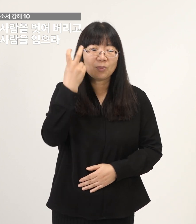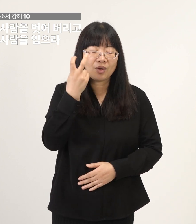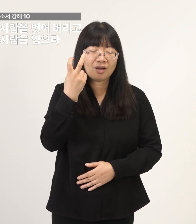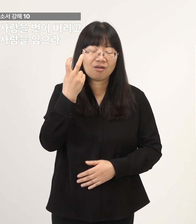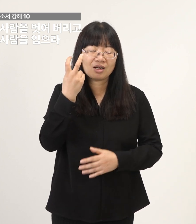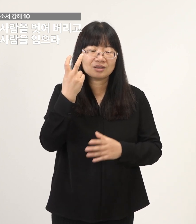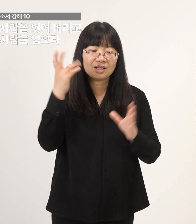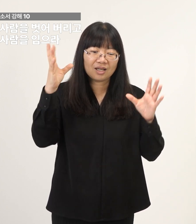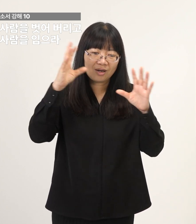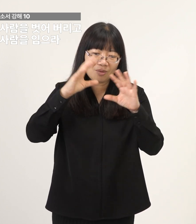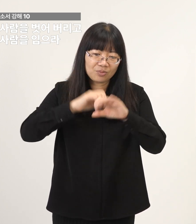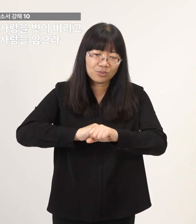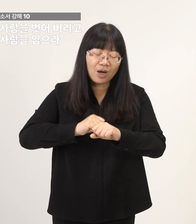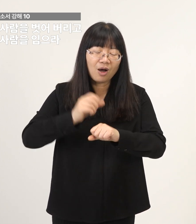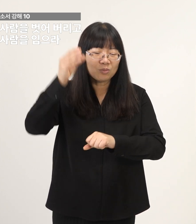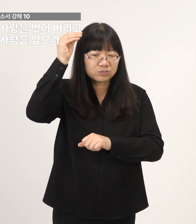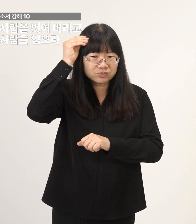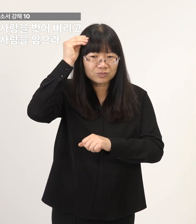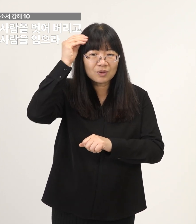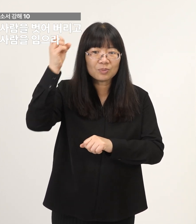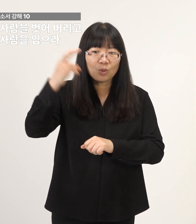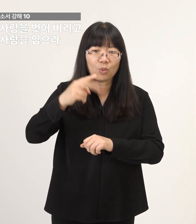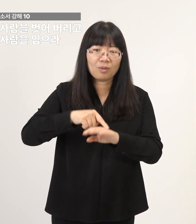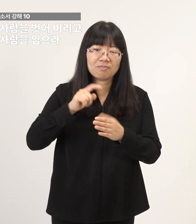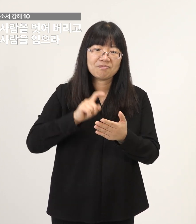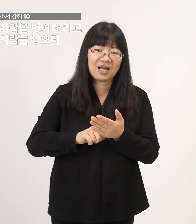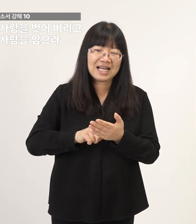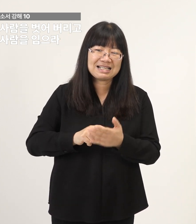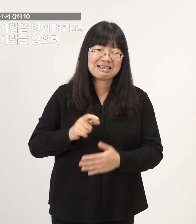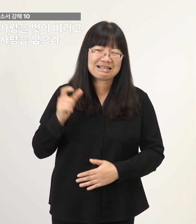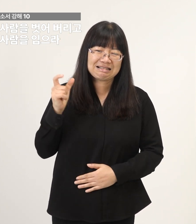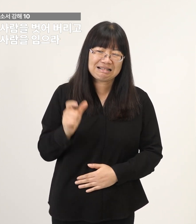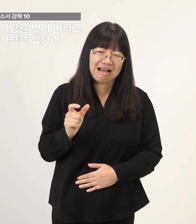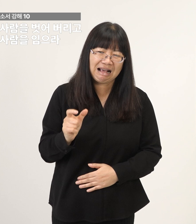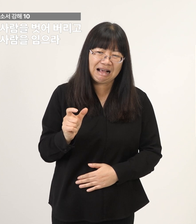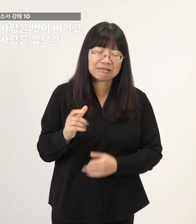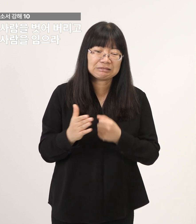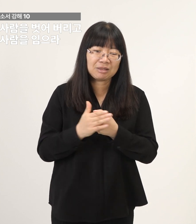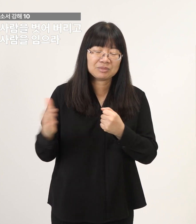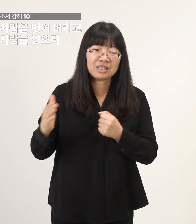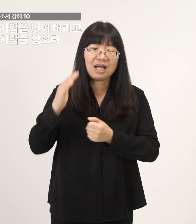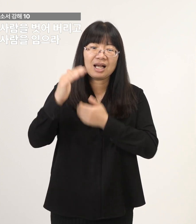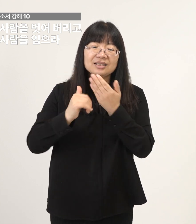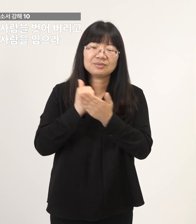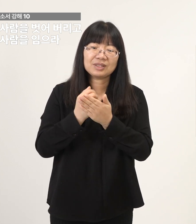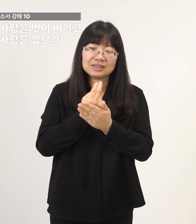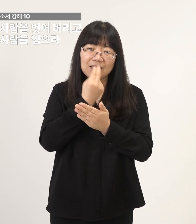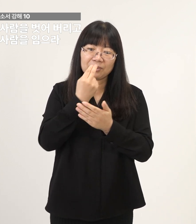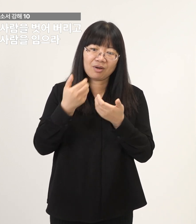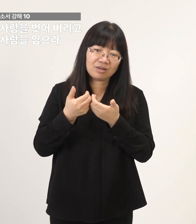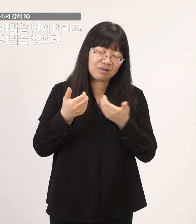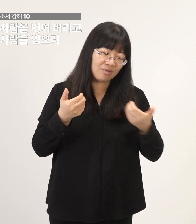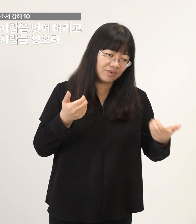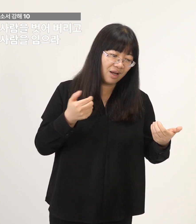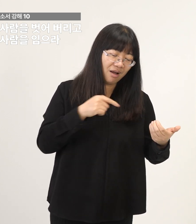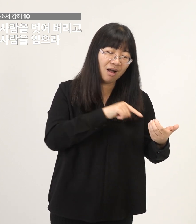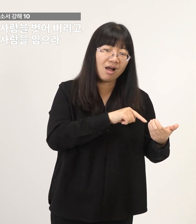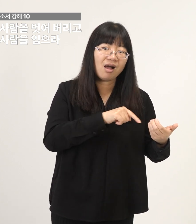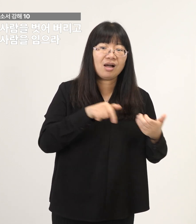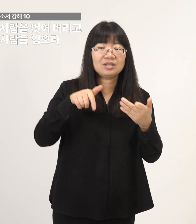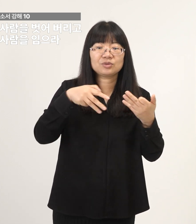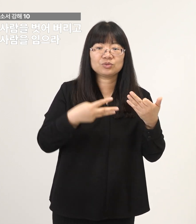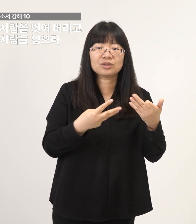그들 가운데 있는 무지함과 그들의 마음이 굳어짐으로 말미암아 하나님의 생명에서 떠나 있도다. 19절 다